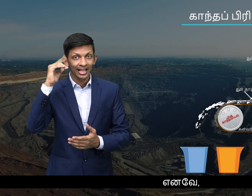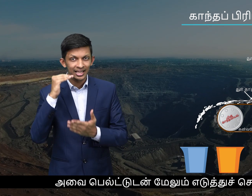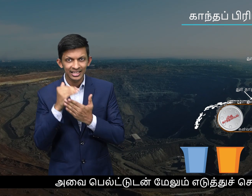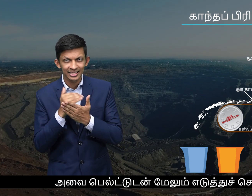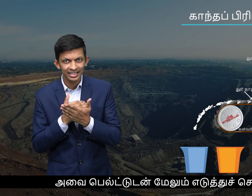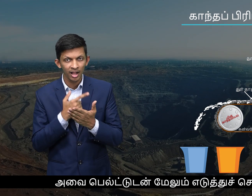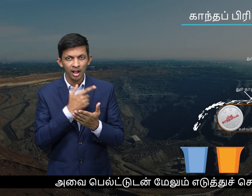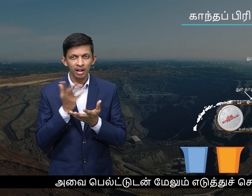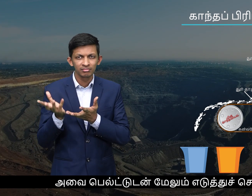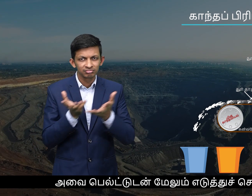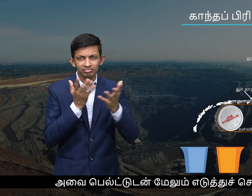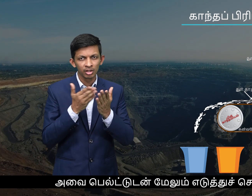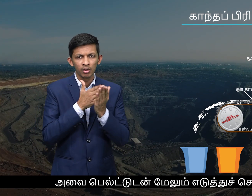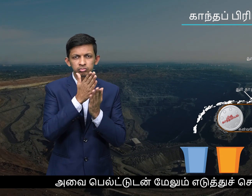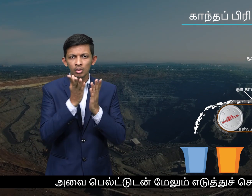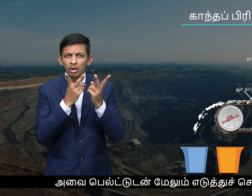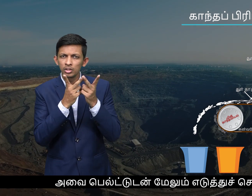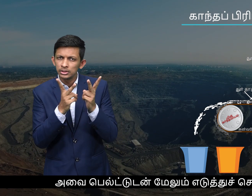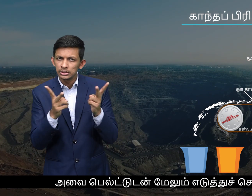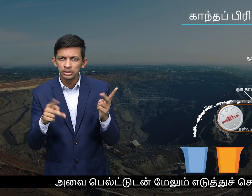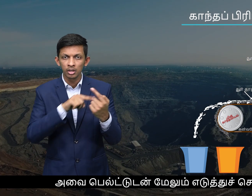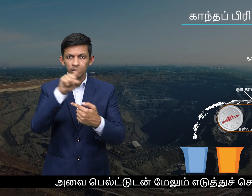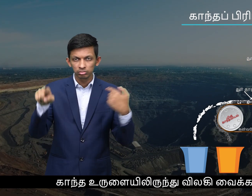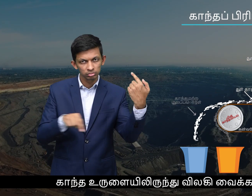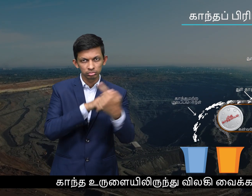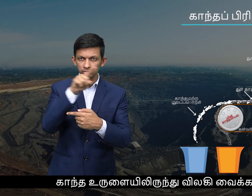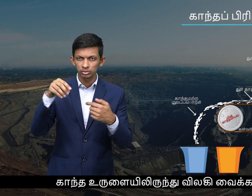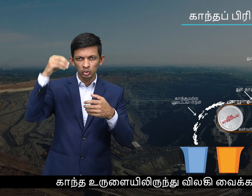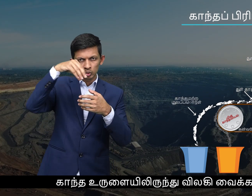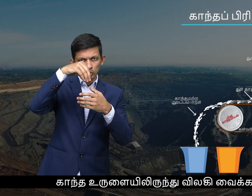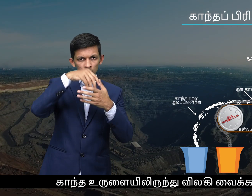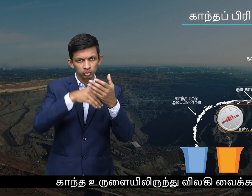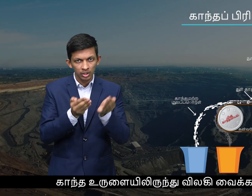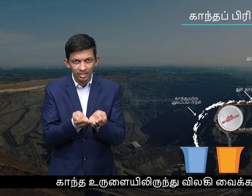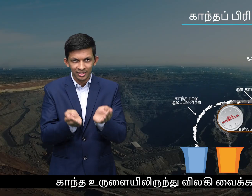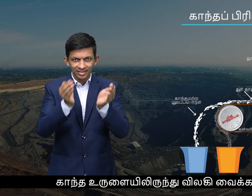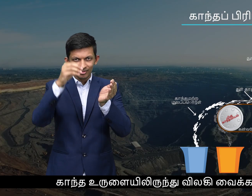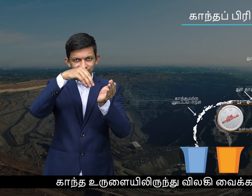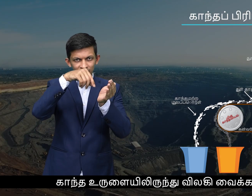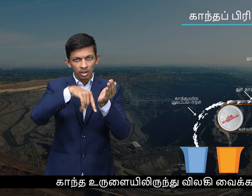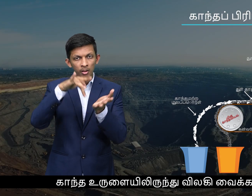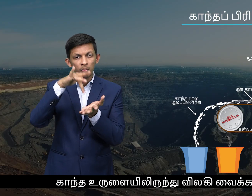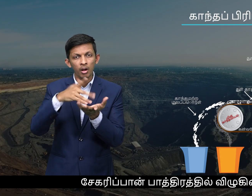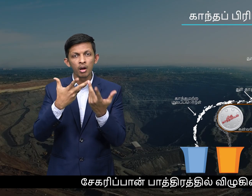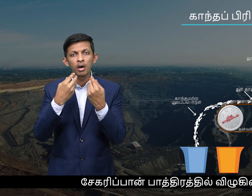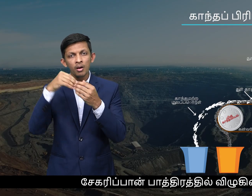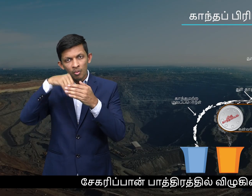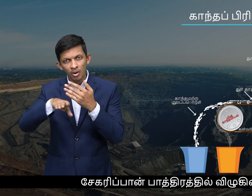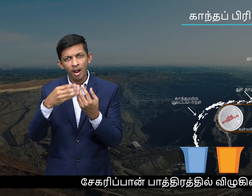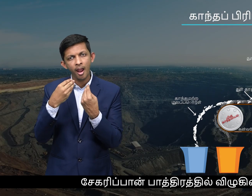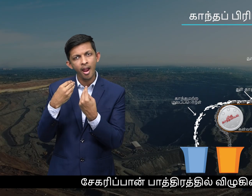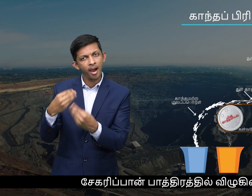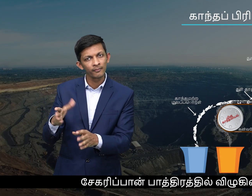எனவே அவை பெல்ட்டுடன் மேலும் எடுத்து செல்லப்பட்டு காந்த உருளையிலிருந்து விலகி வைக்கப்பட்டுள்ள